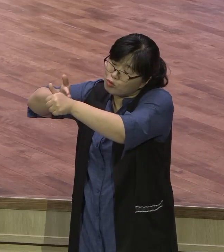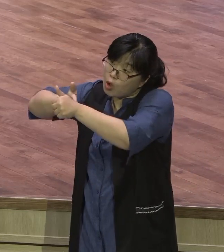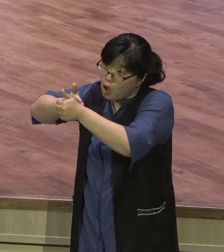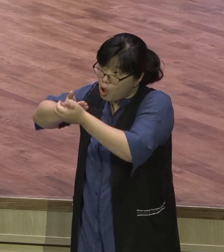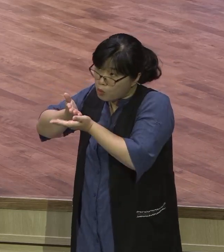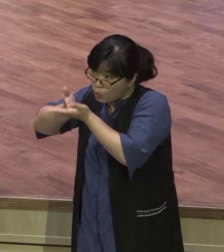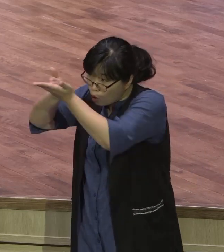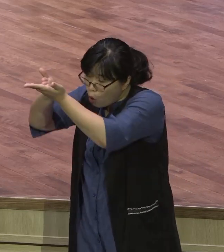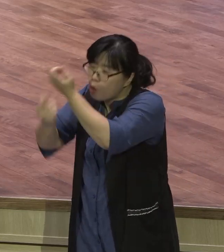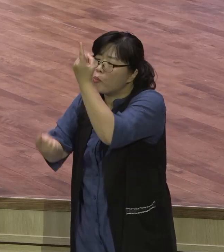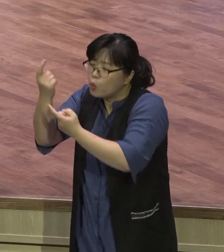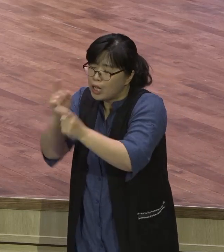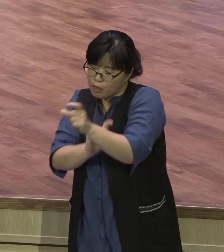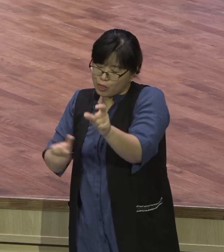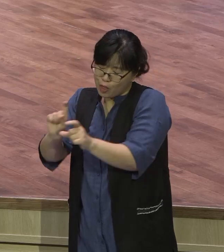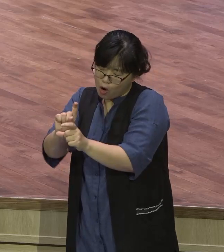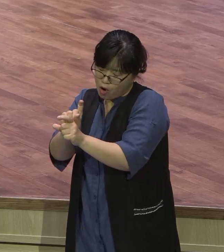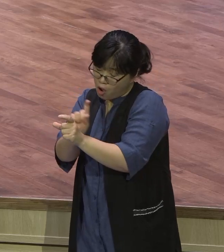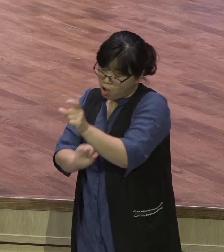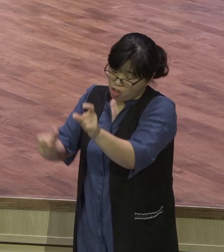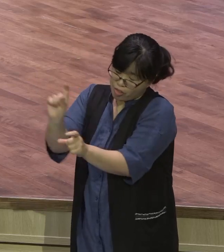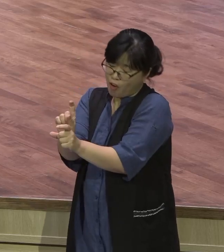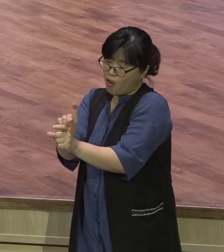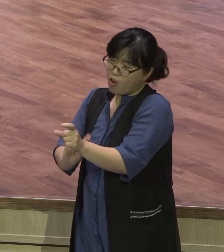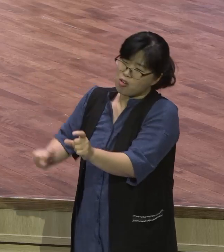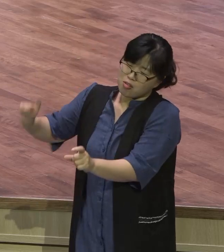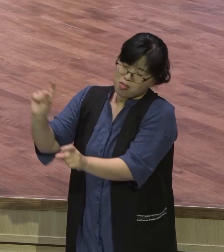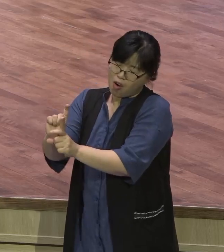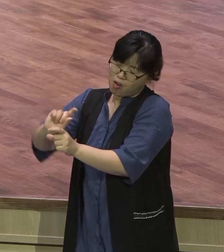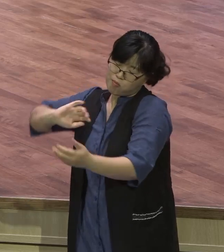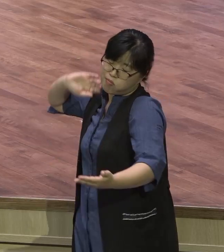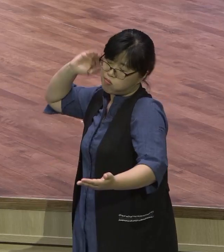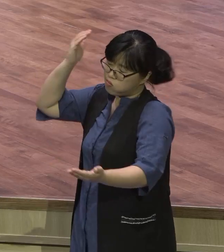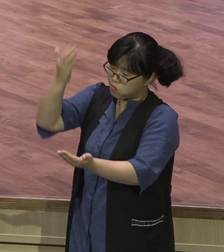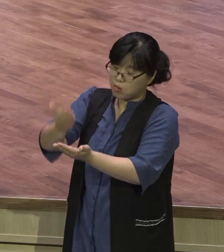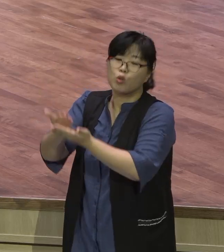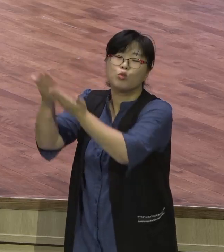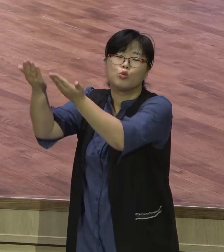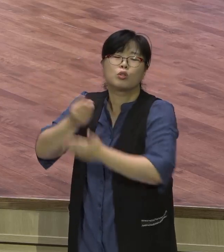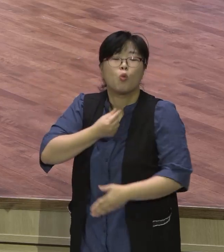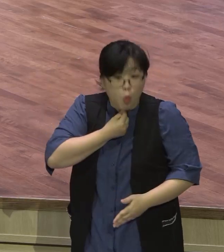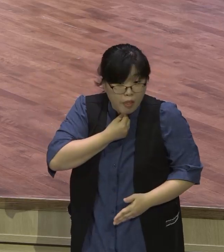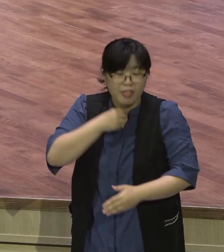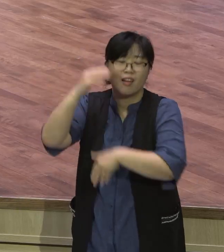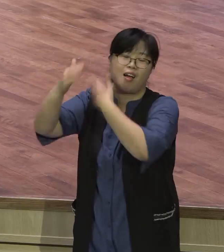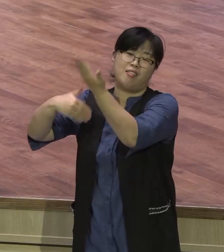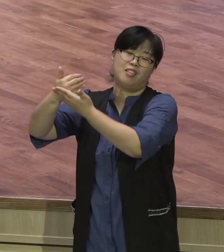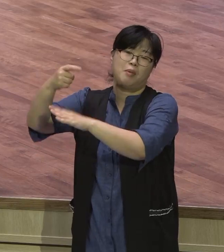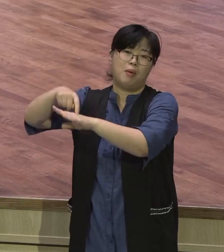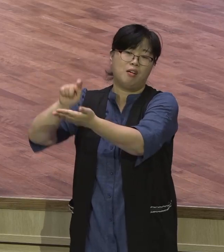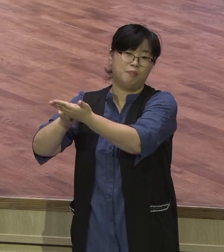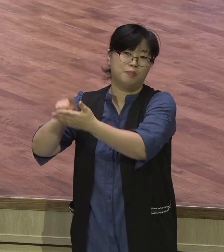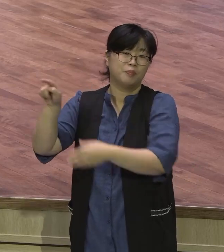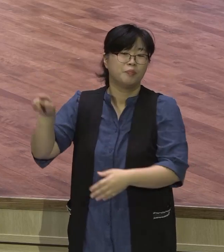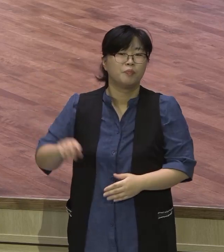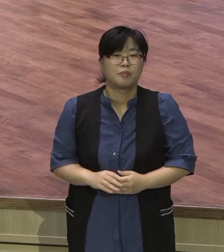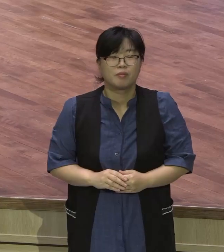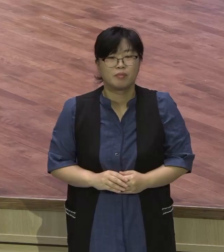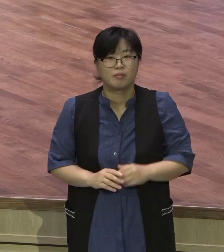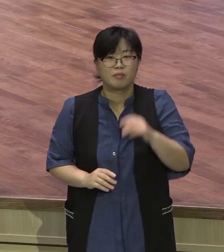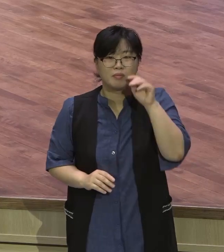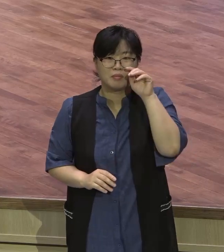축복을 받아야 돼요. 더 주신다니까요. 구하지도 않은 거 생각도 하지 못한 거 하나님이 너무 잘